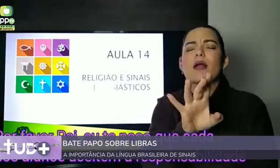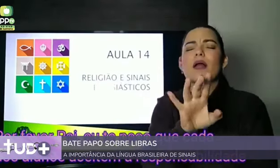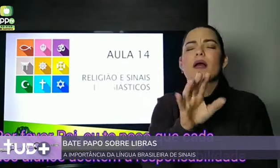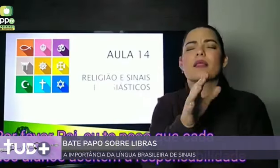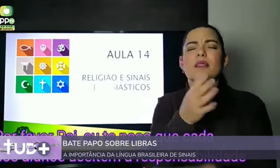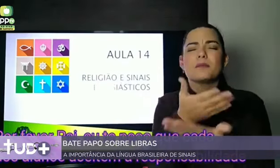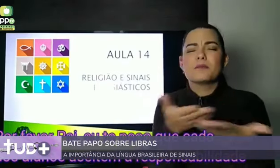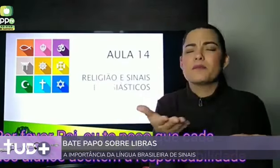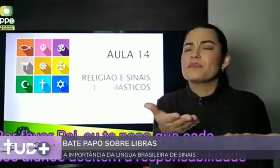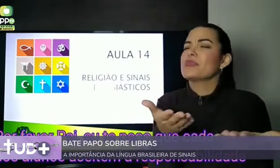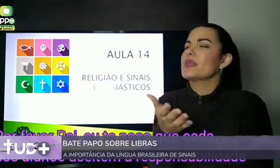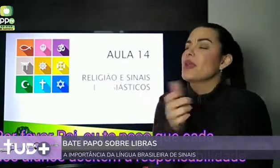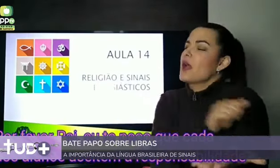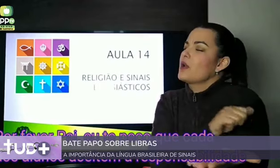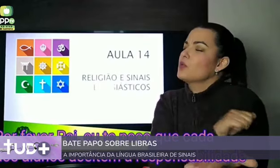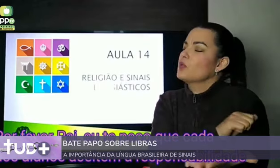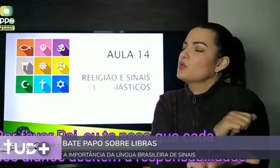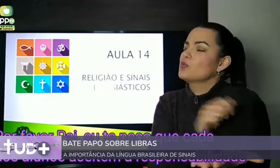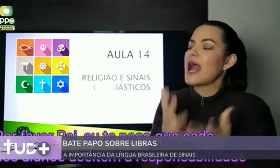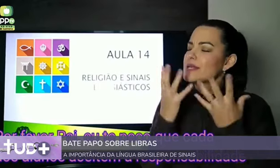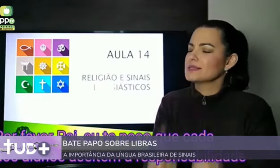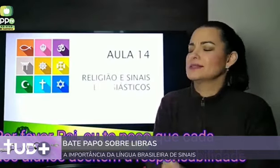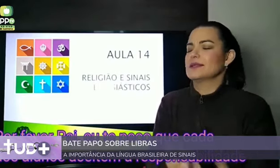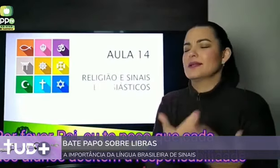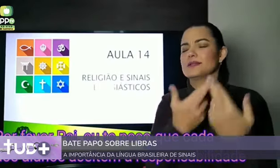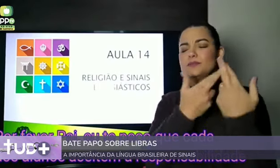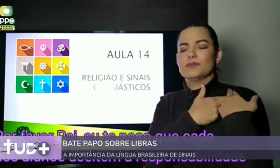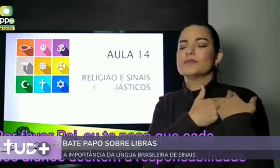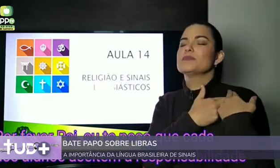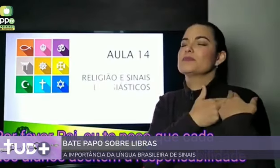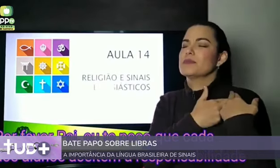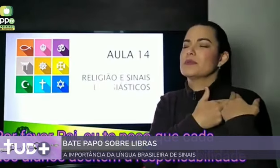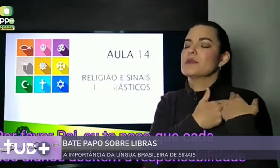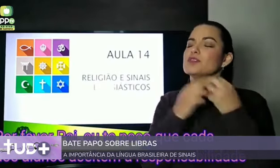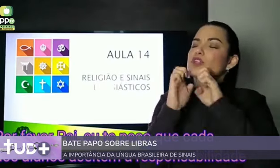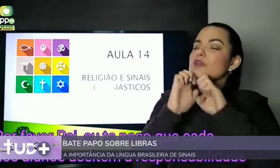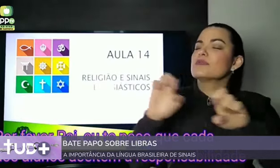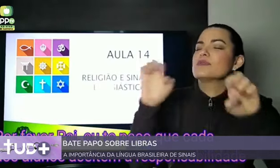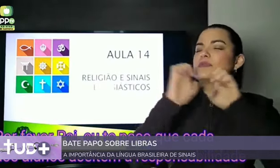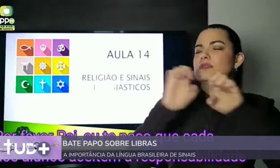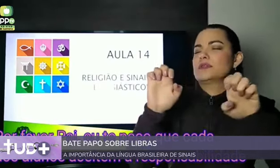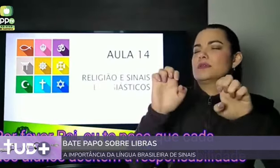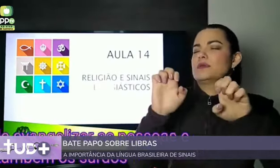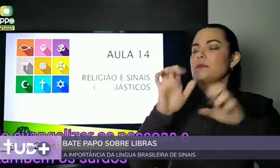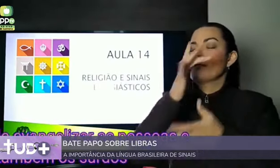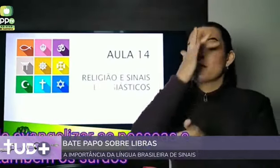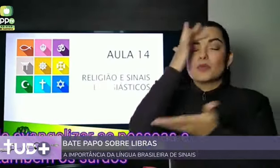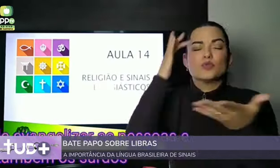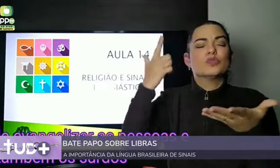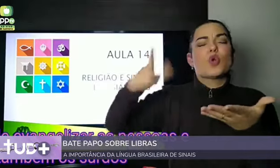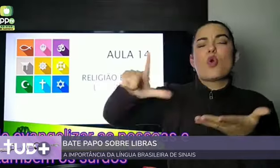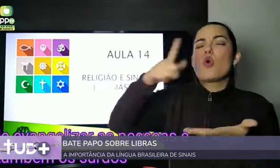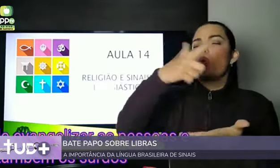ali possibilidade de receber um visitante surdo, preencher uma ficha com ele, né, para que ele possa ser melhor